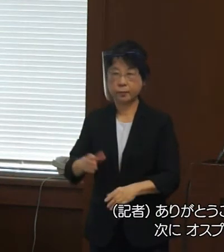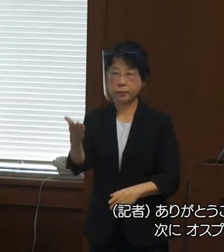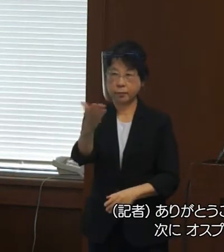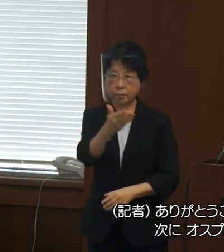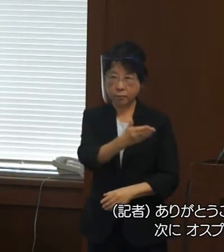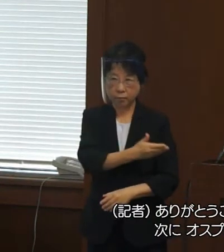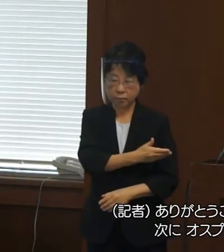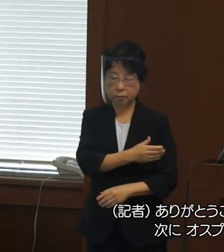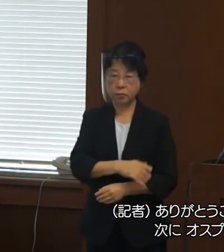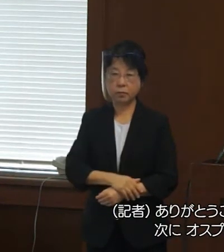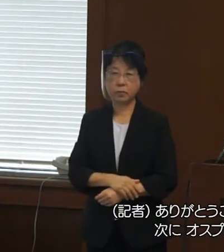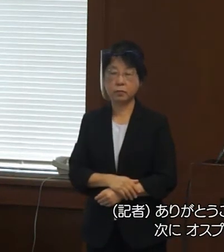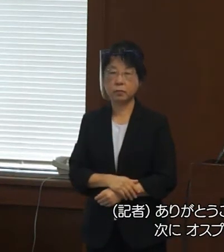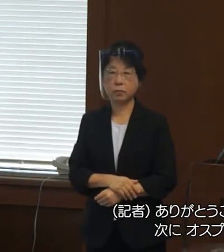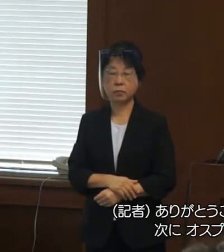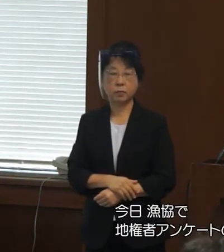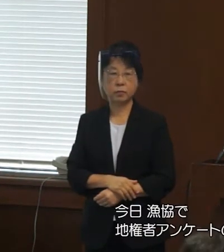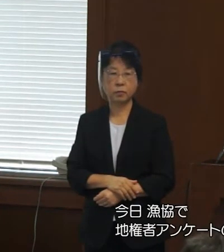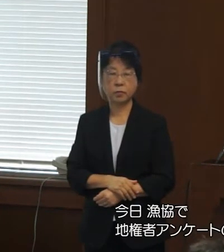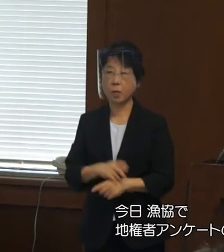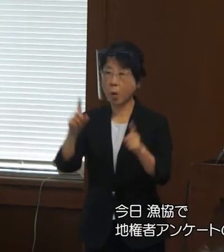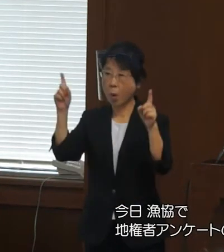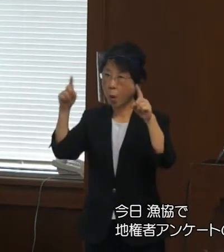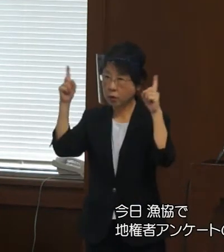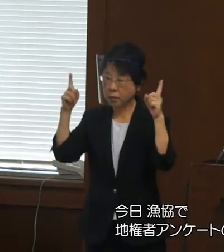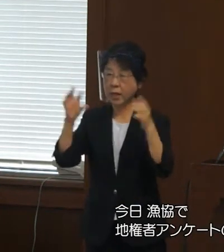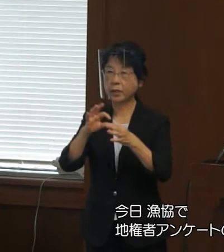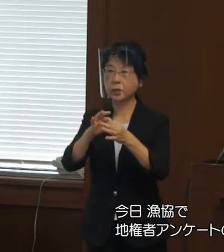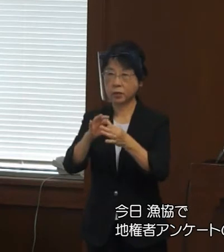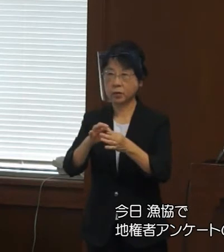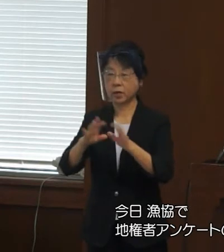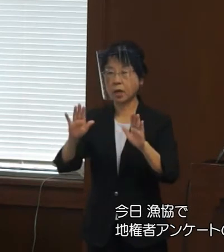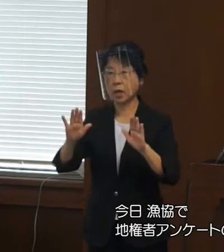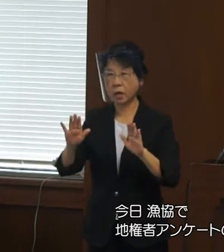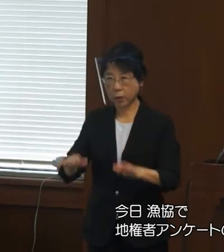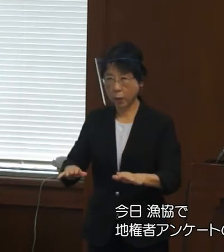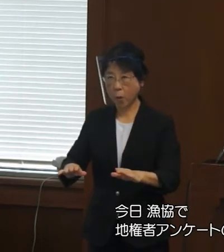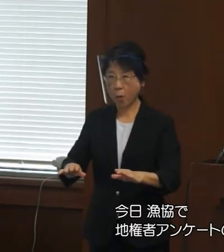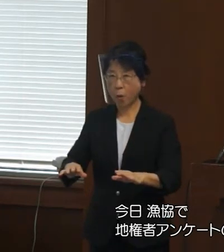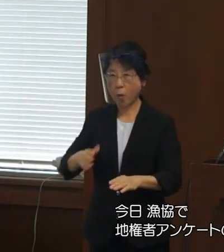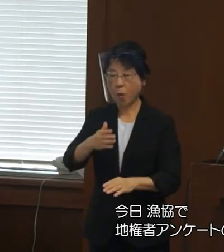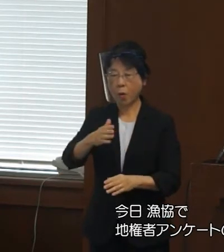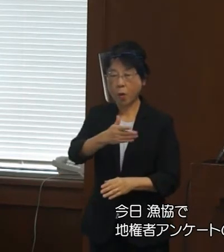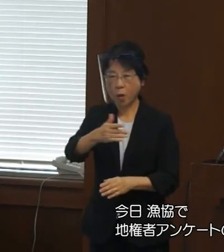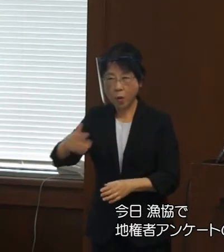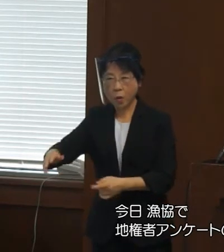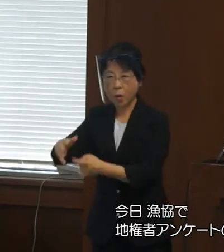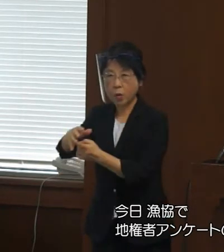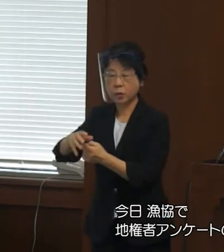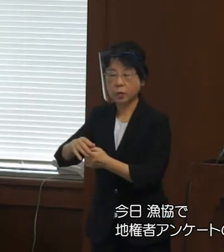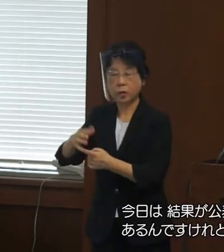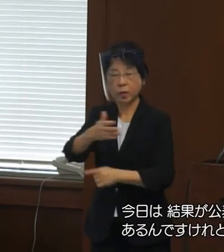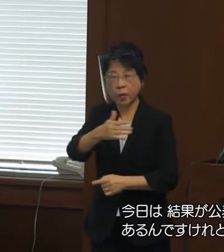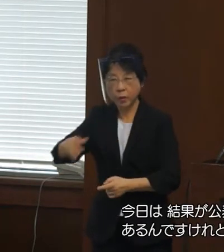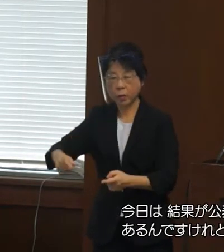次のオスプレイについて伺います。今日漁協で試験者アンケートの開票作業があります。で今日は